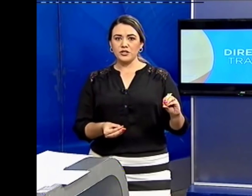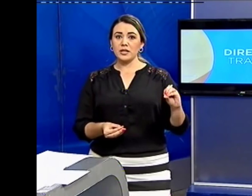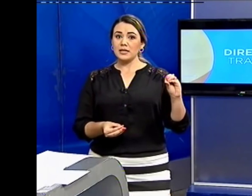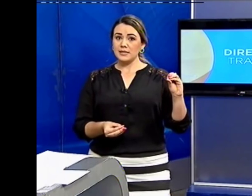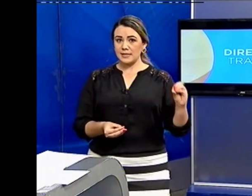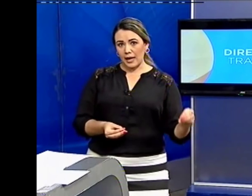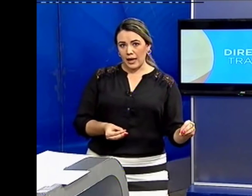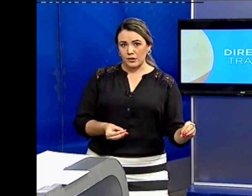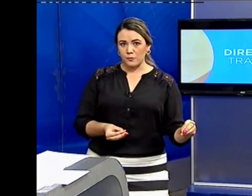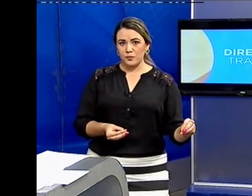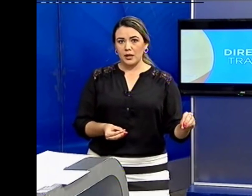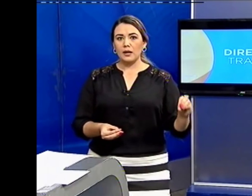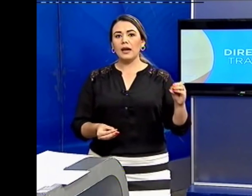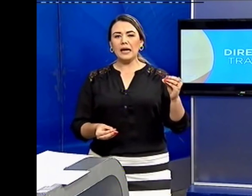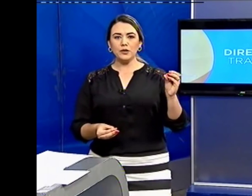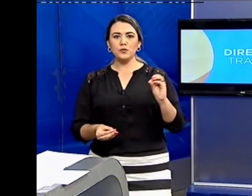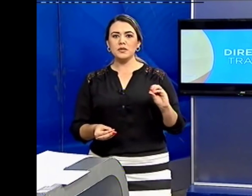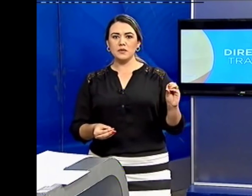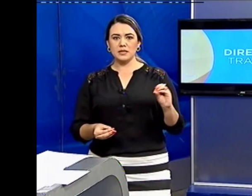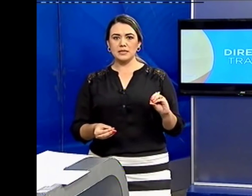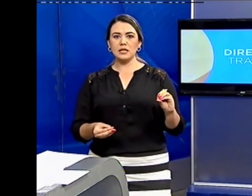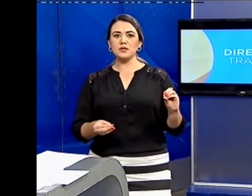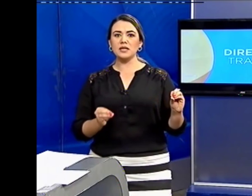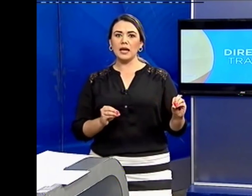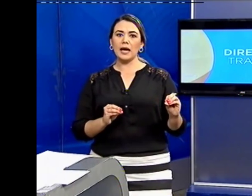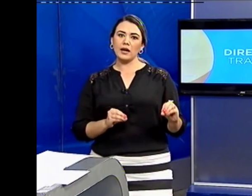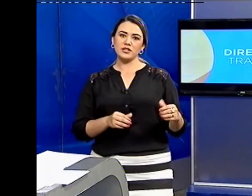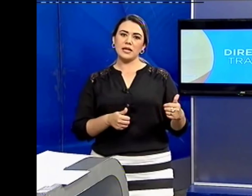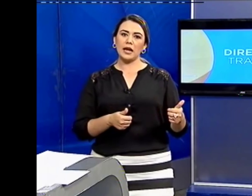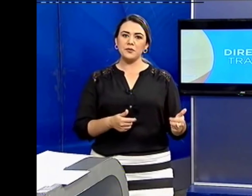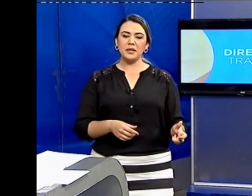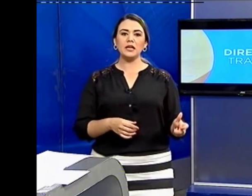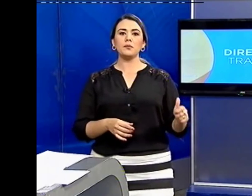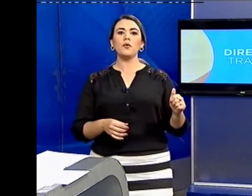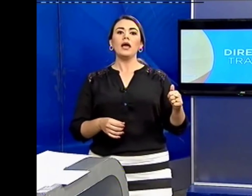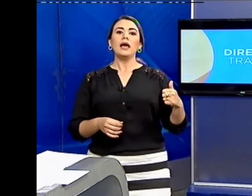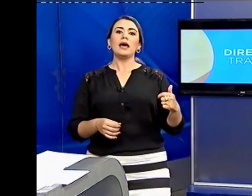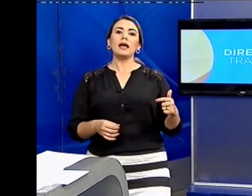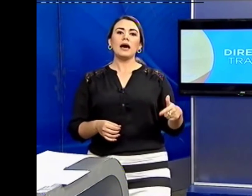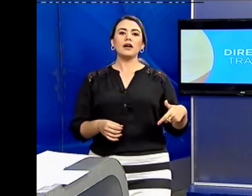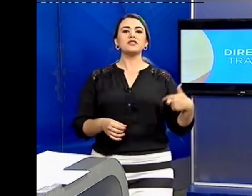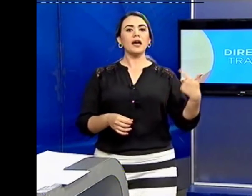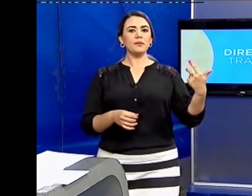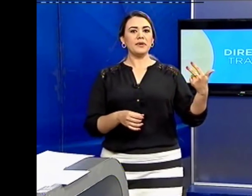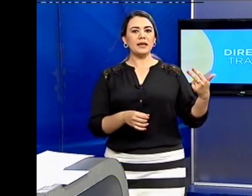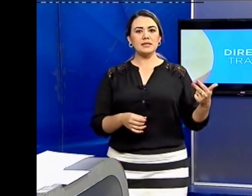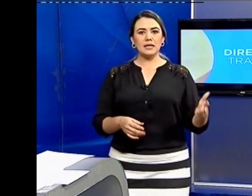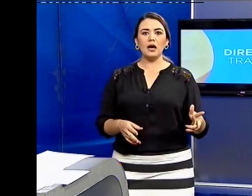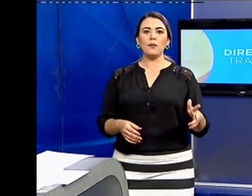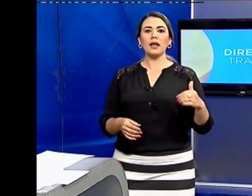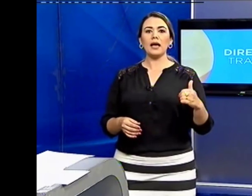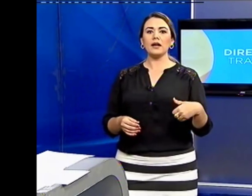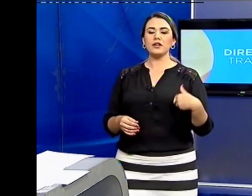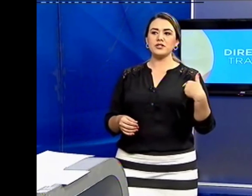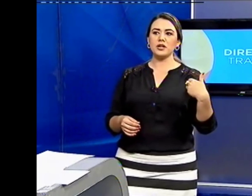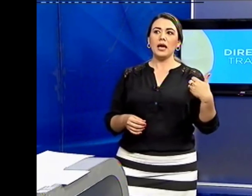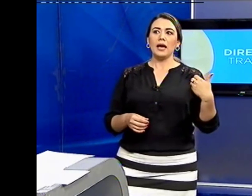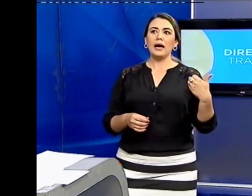garante salário. Lá em um dos seus incisos, ela garante salário mínimo, ela garante a remuneração, ela garante